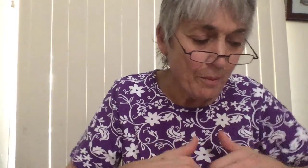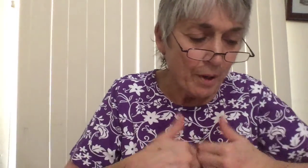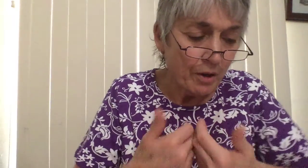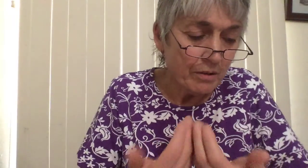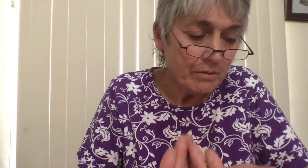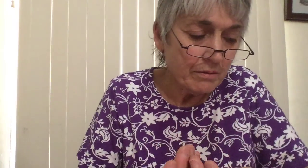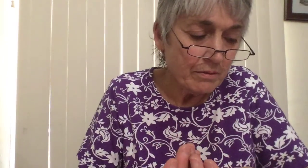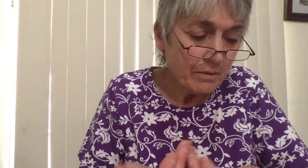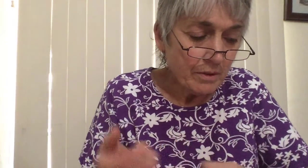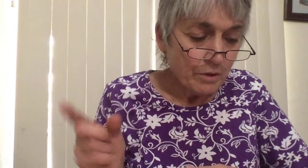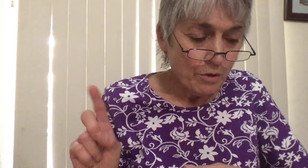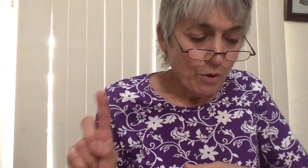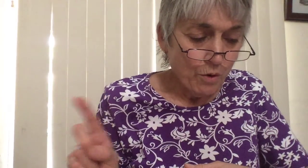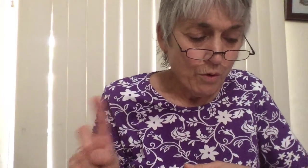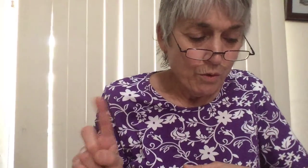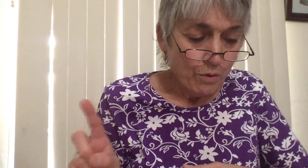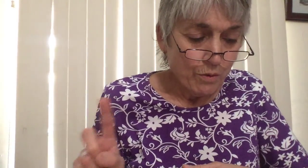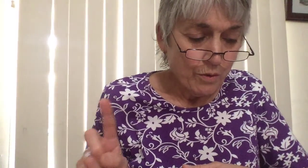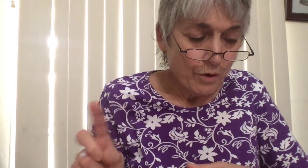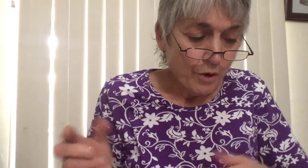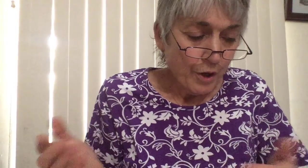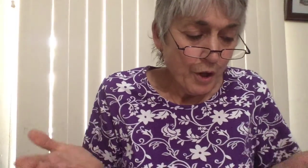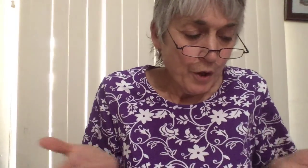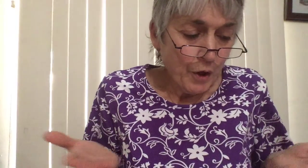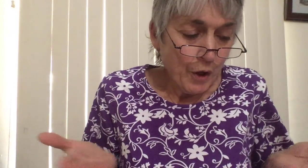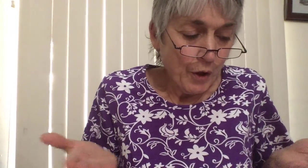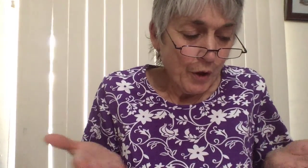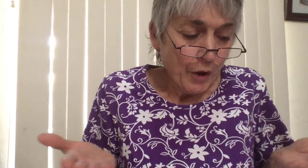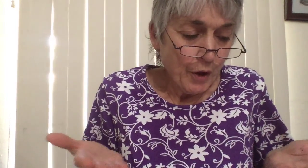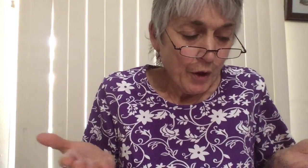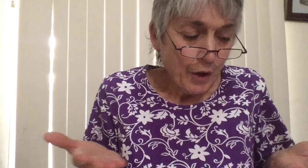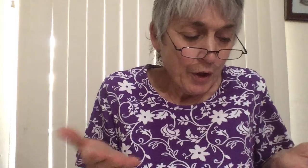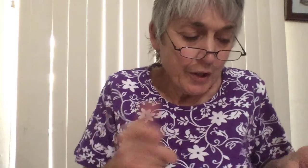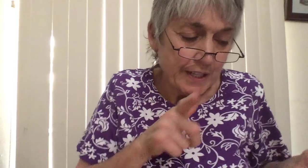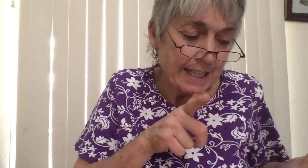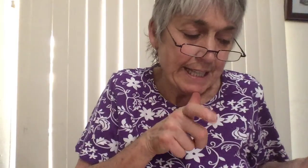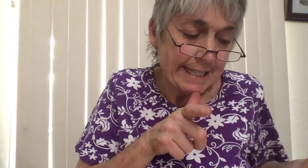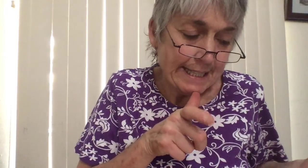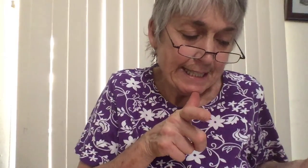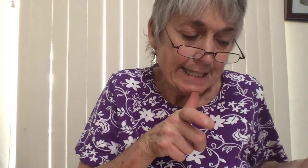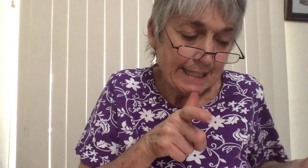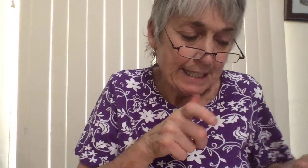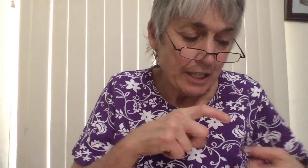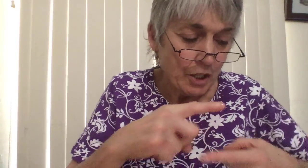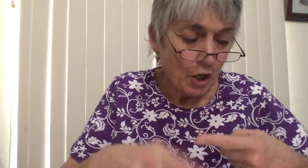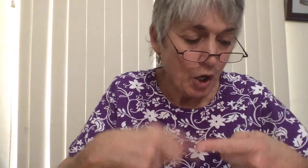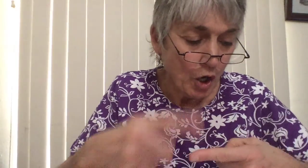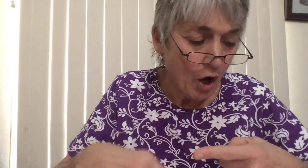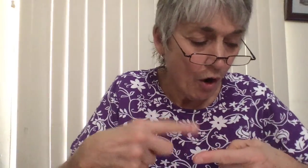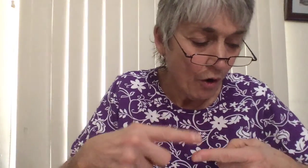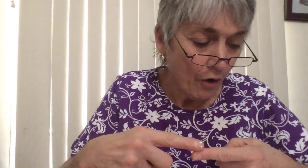Comment, où, que, qui, Quand?